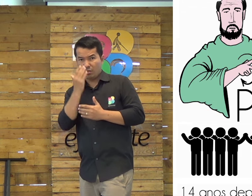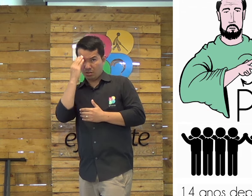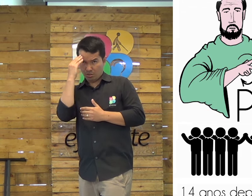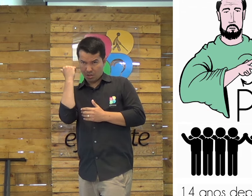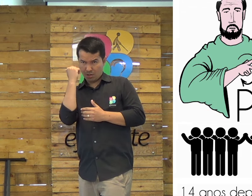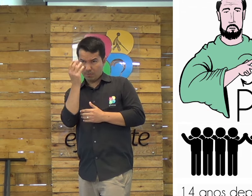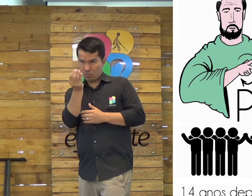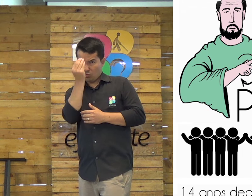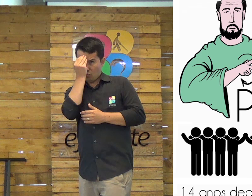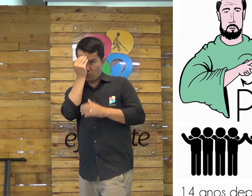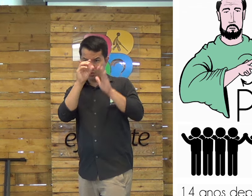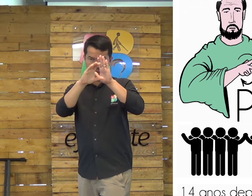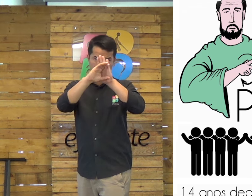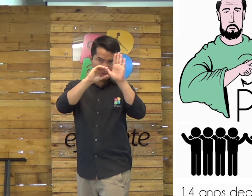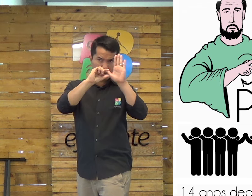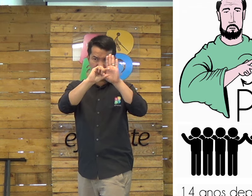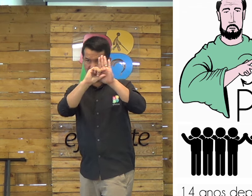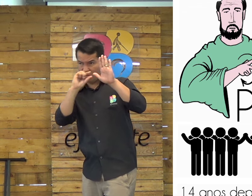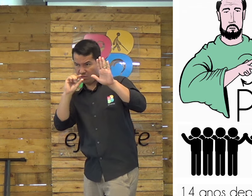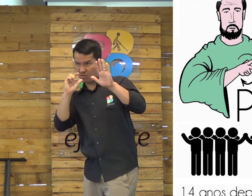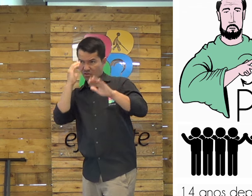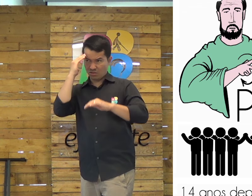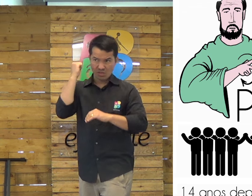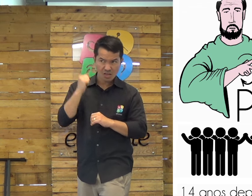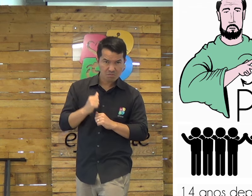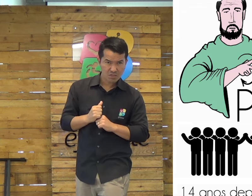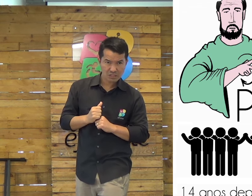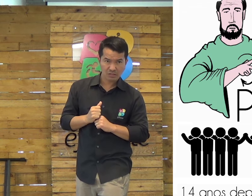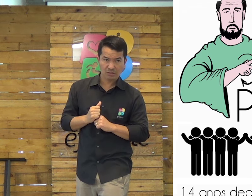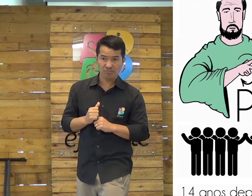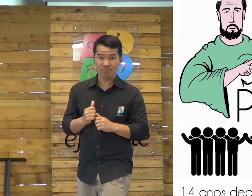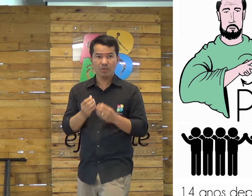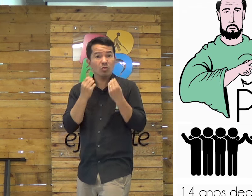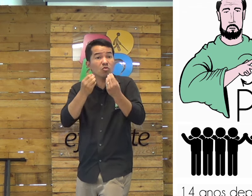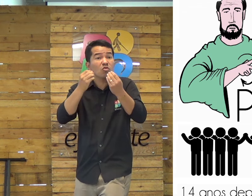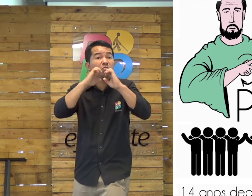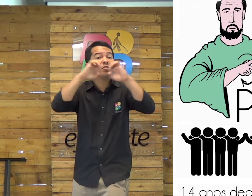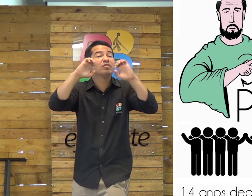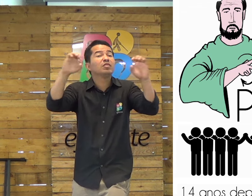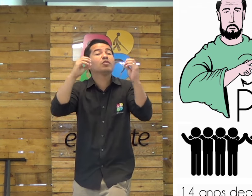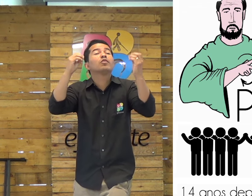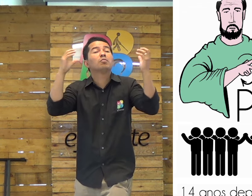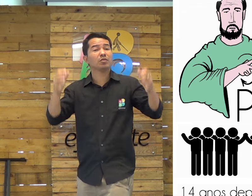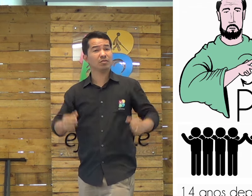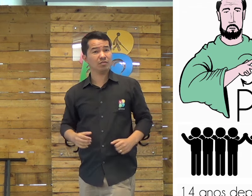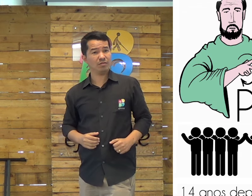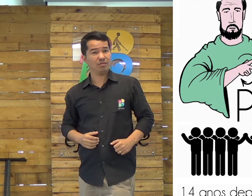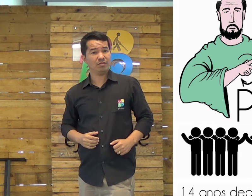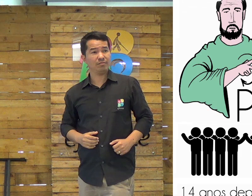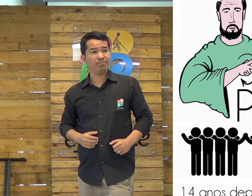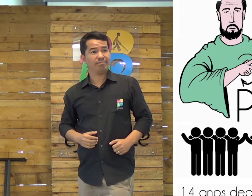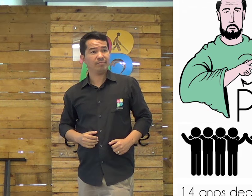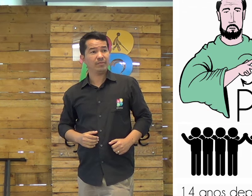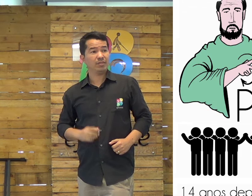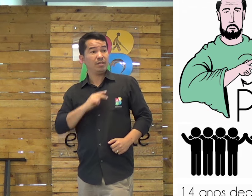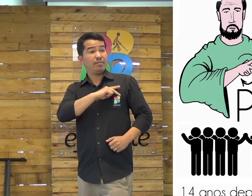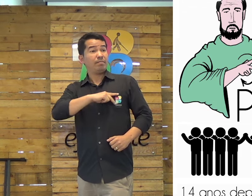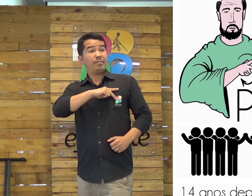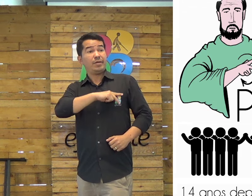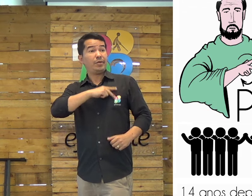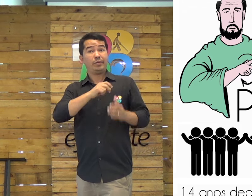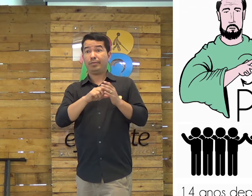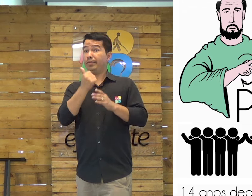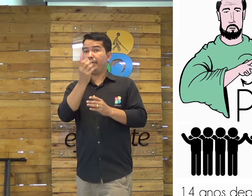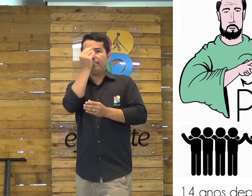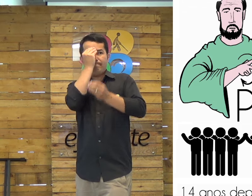têm estudado a palavra de Deus? Vocês têm memorizado capítulos ou versículos? Como é que você vai falar de Jesus sem fazer